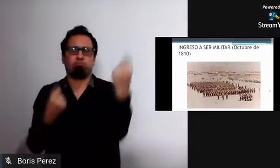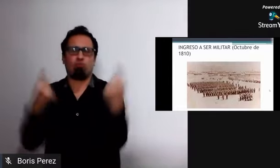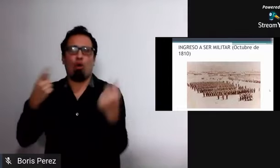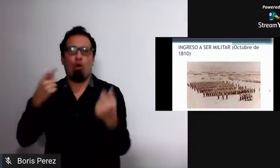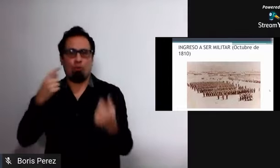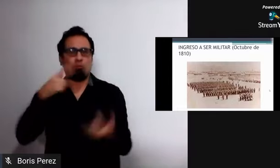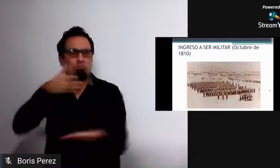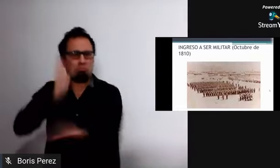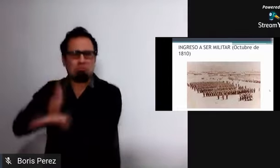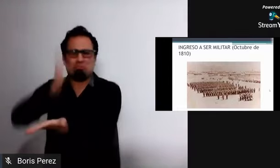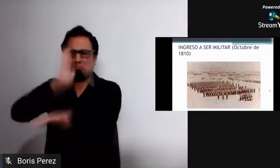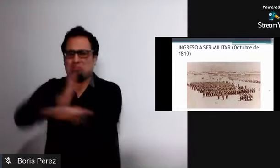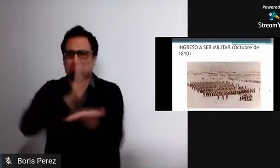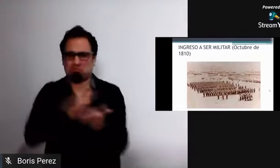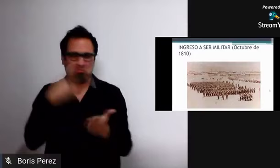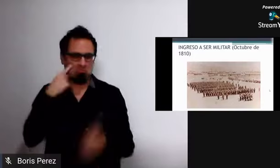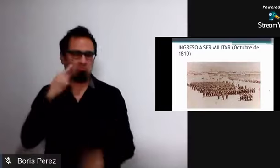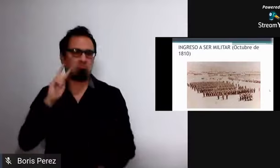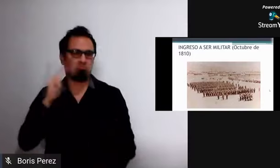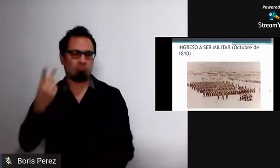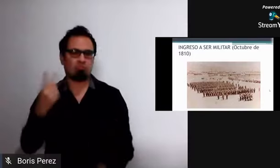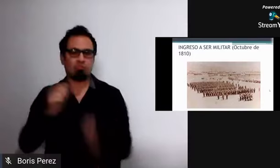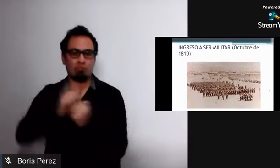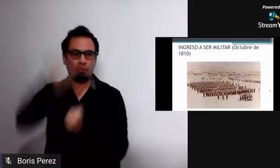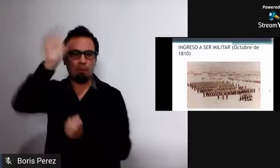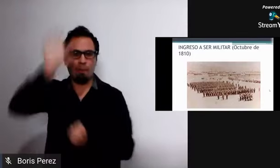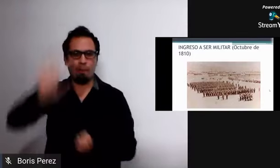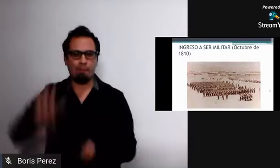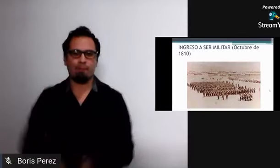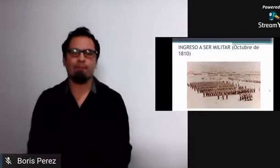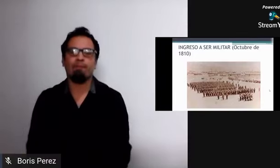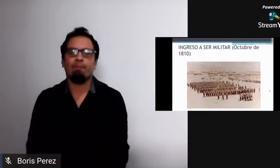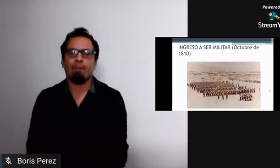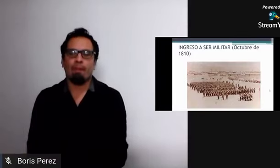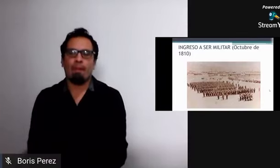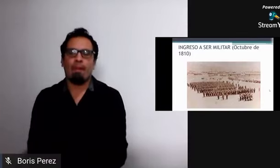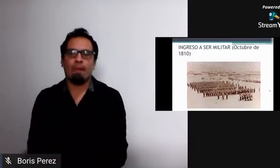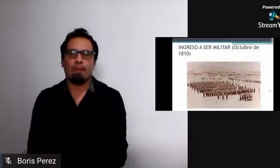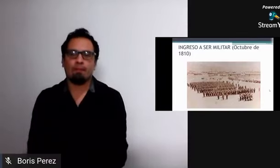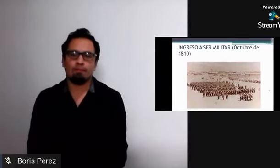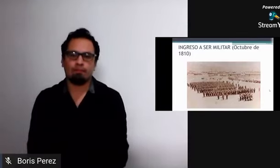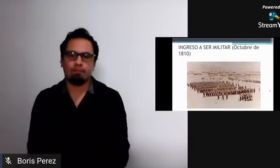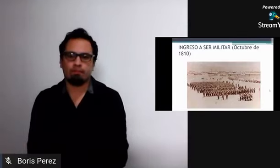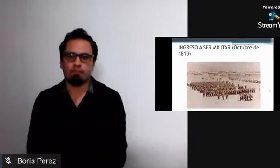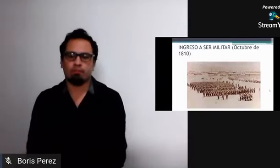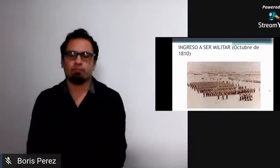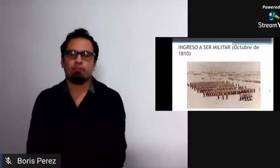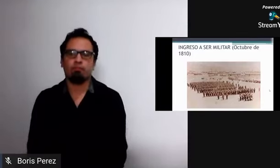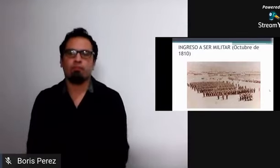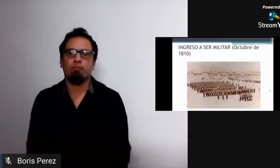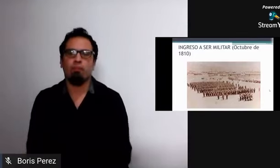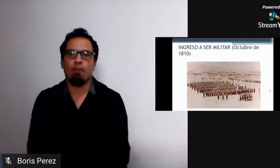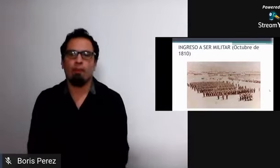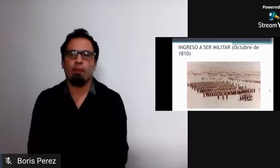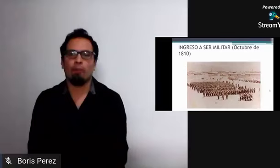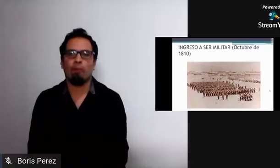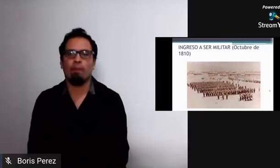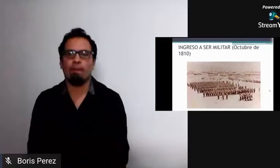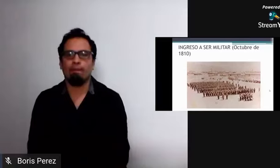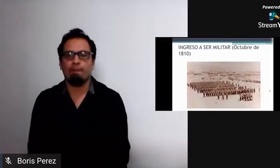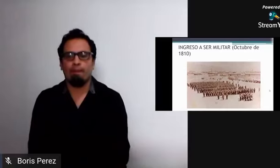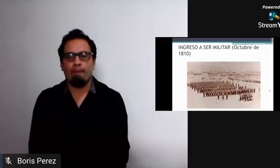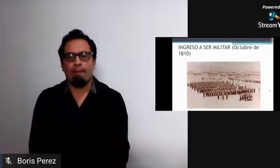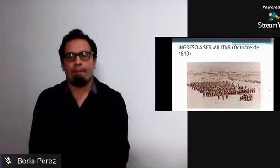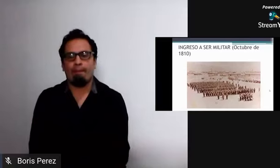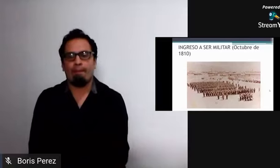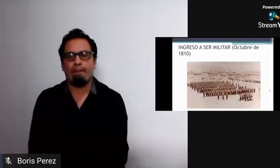territorios americanos. Empezamos a ver que en diferentes territorios de Colombia empiezan a unirse